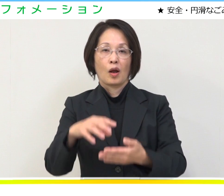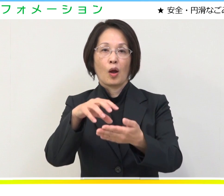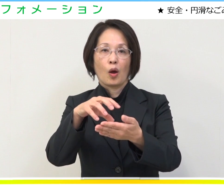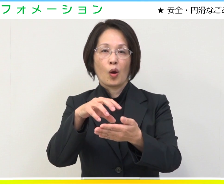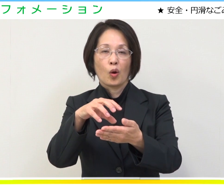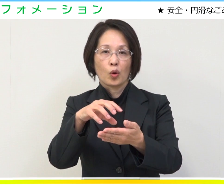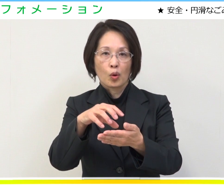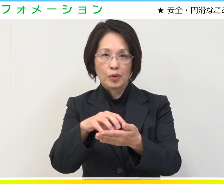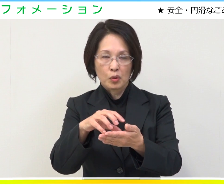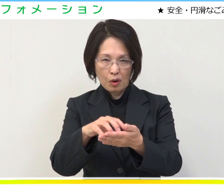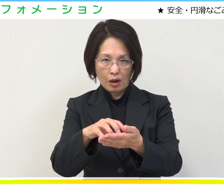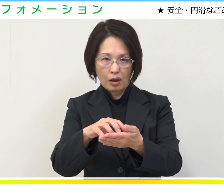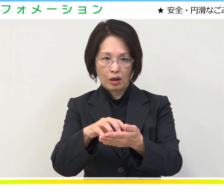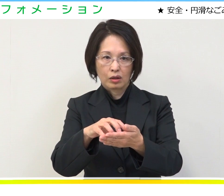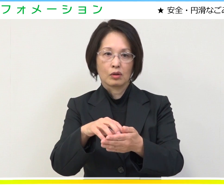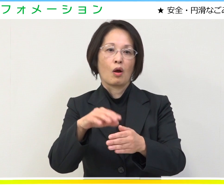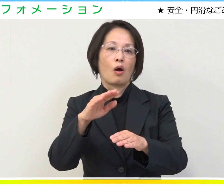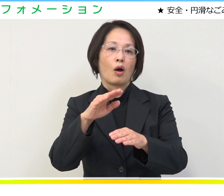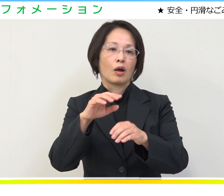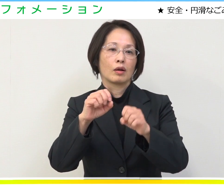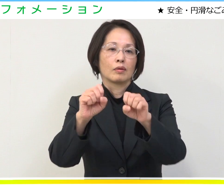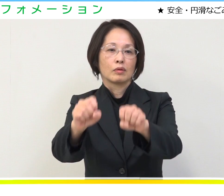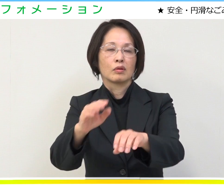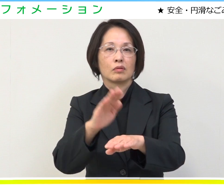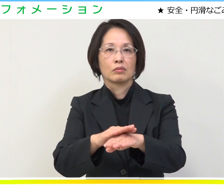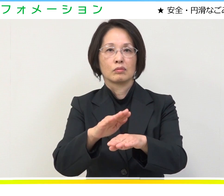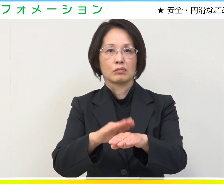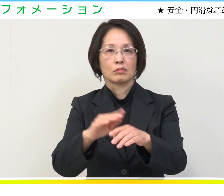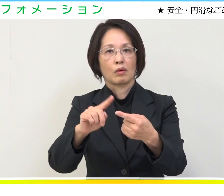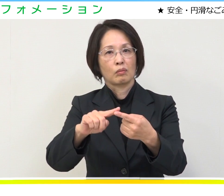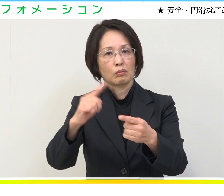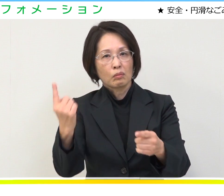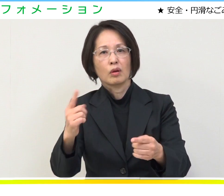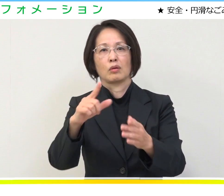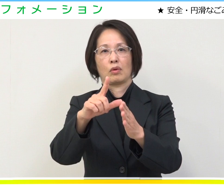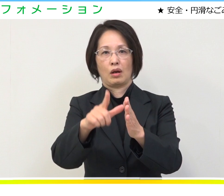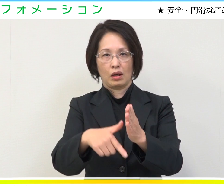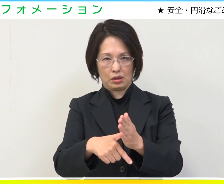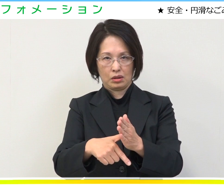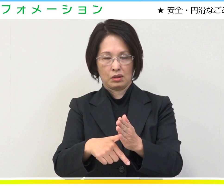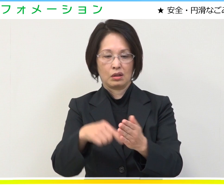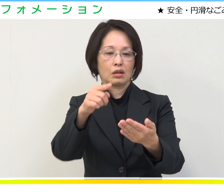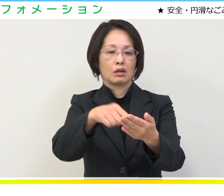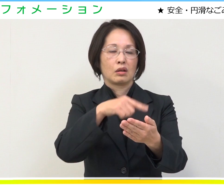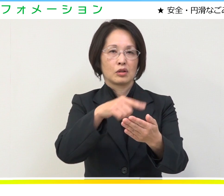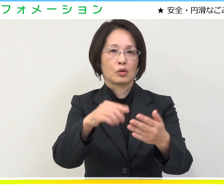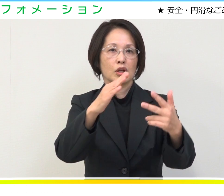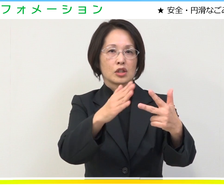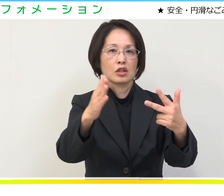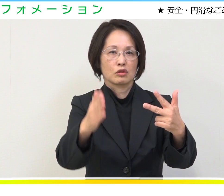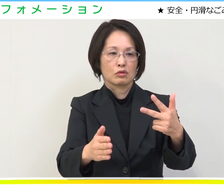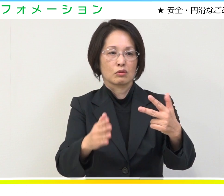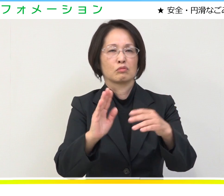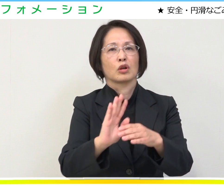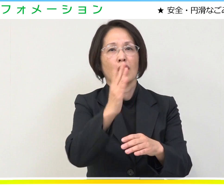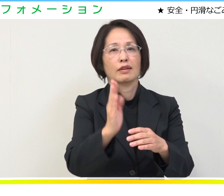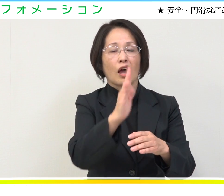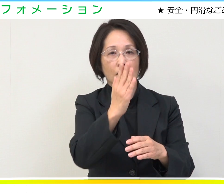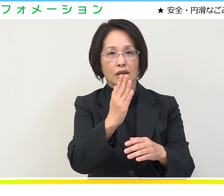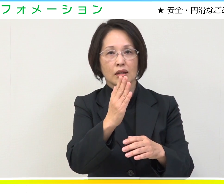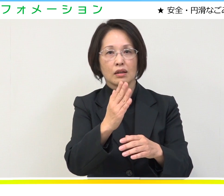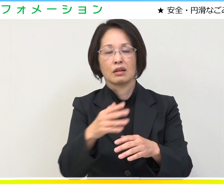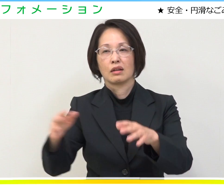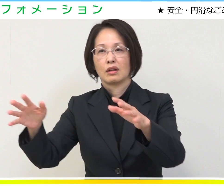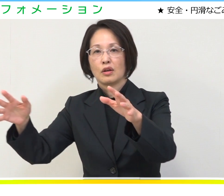ゴミは不適切な方法で出してしまうと処理施設のかさんや収集